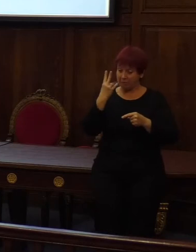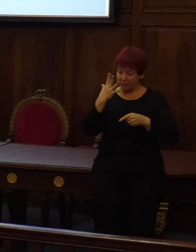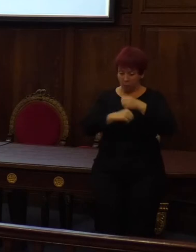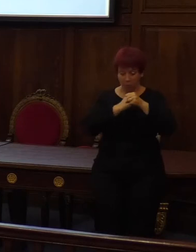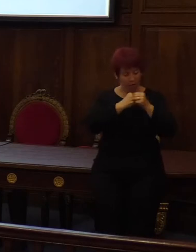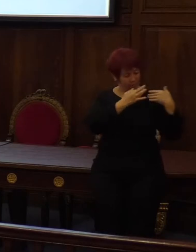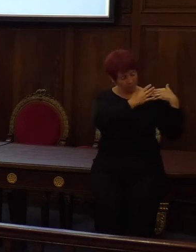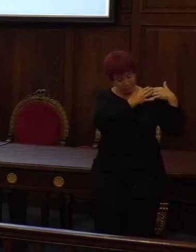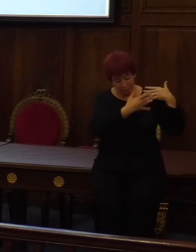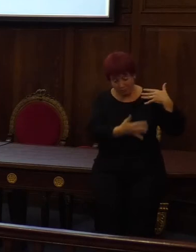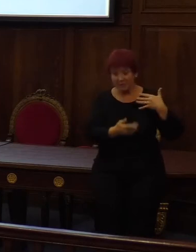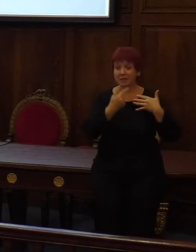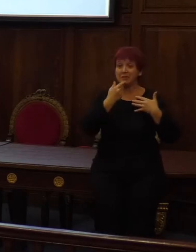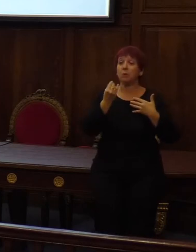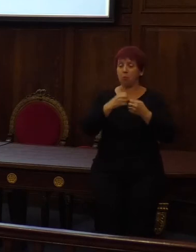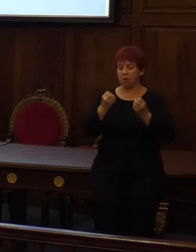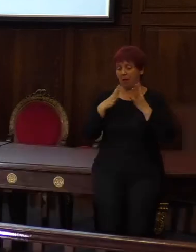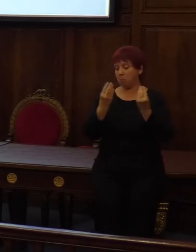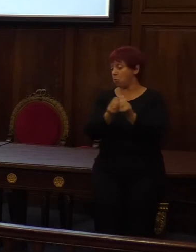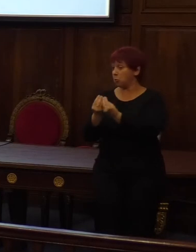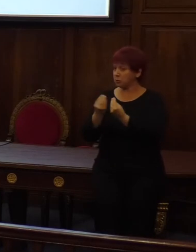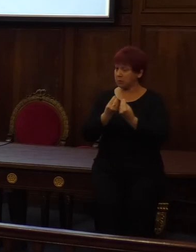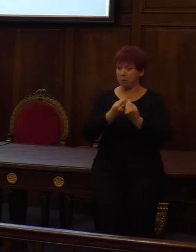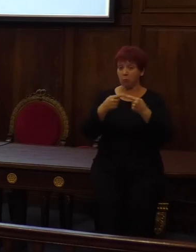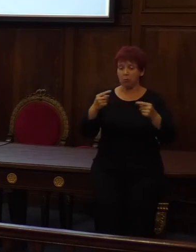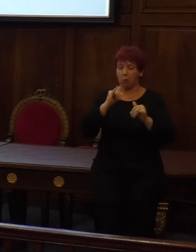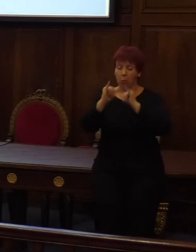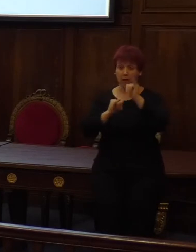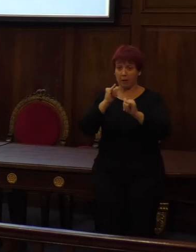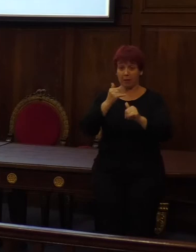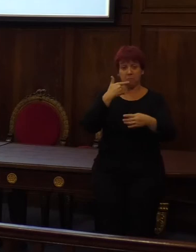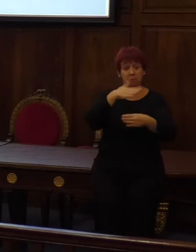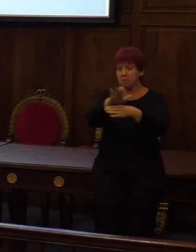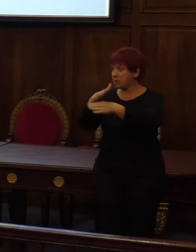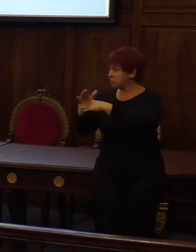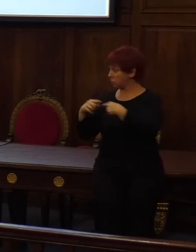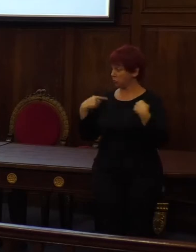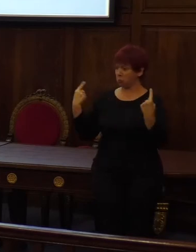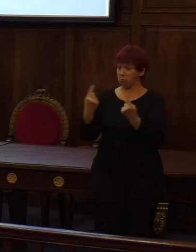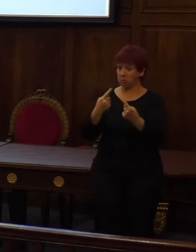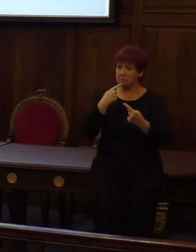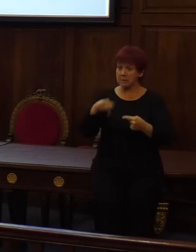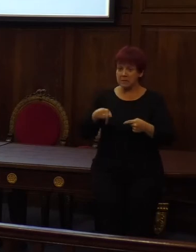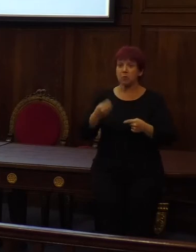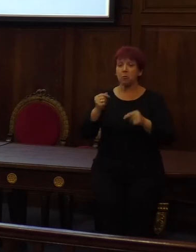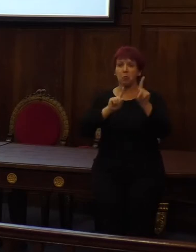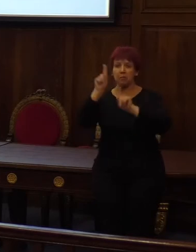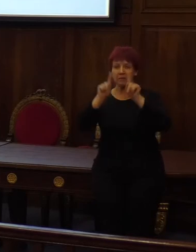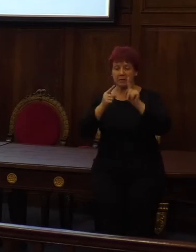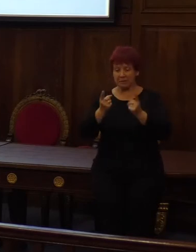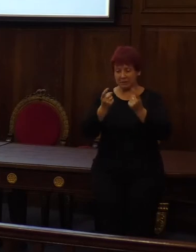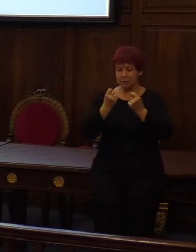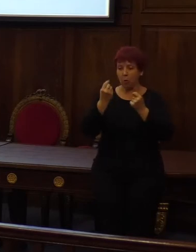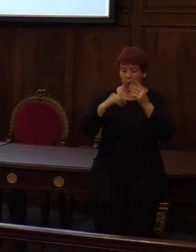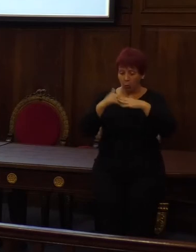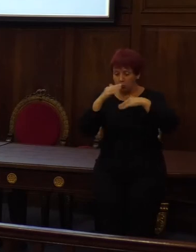manera redactada para el conjunto de la Universidad de la República. Felicitaciones. Lo que tiene que hacer la universidad es acompañar estos procesos de construcción.